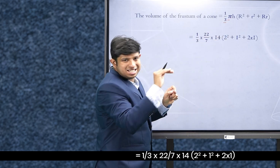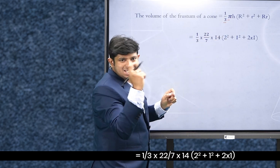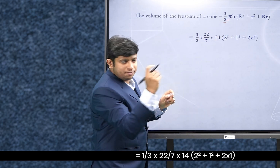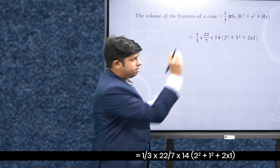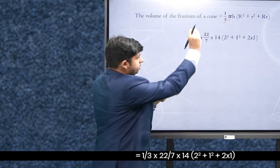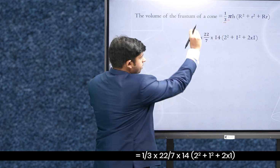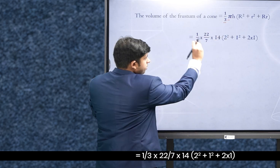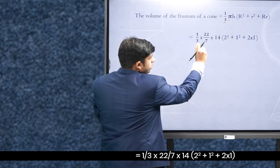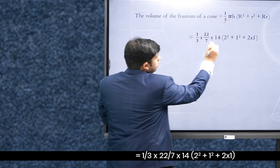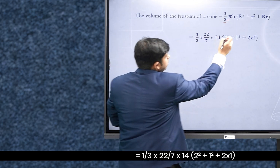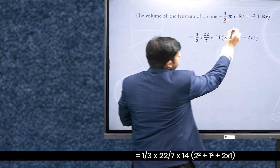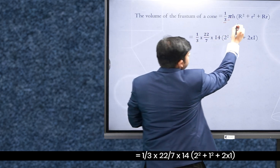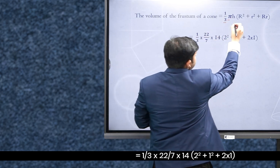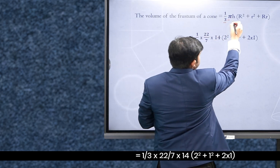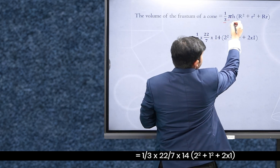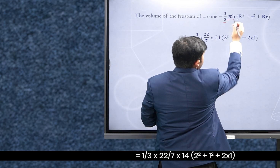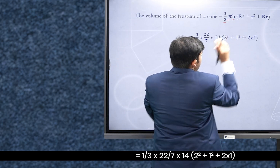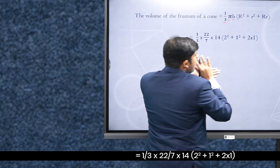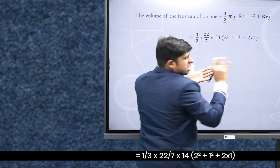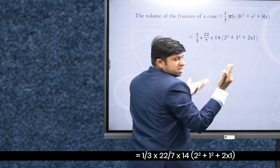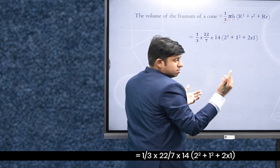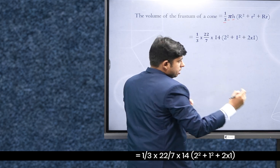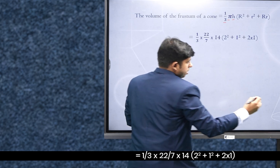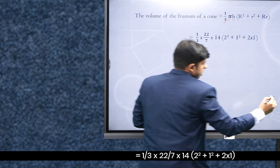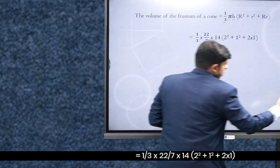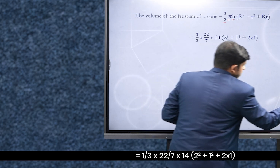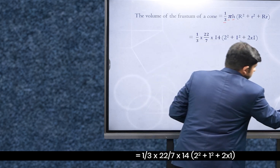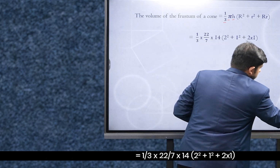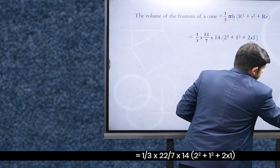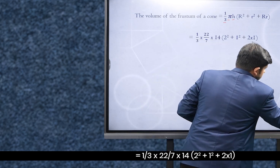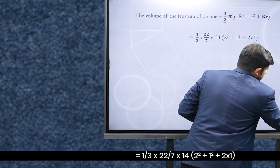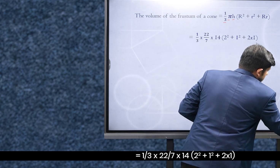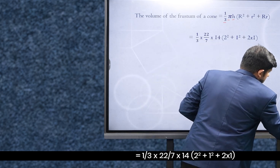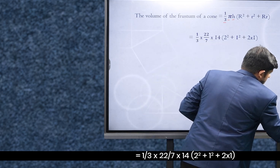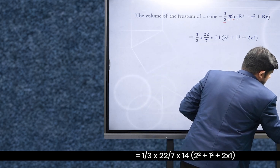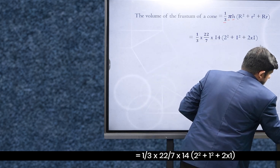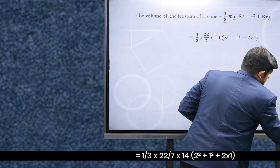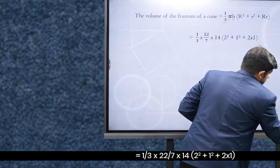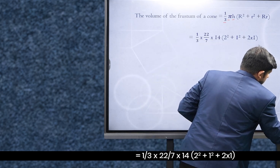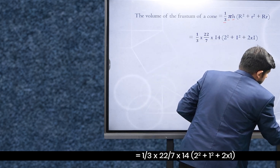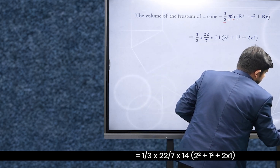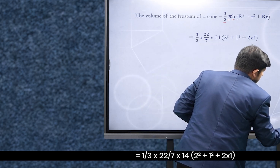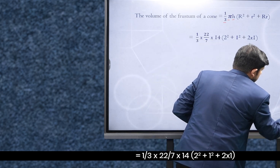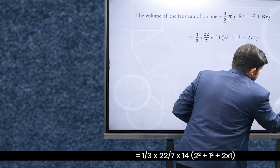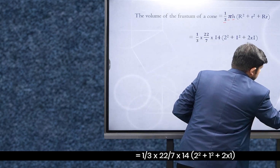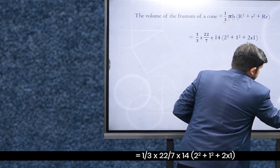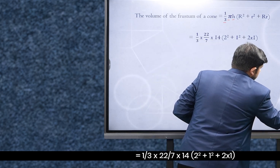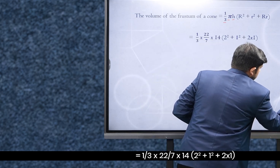பெருக்கல் 14 அடைப்புக்குறிக்குள் 2 மேலிலக்கு 2 கூட்டல் 1 மேலிலக்கு 2